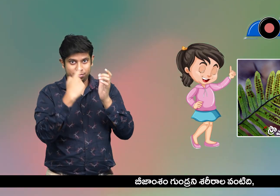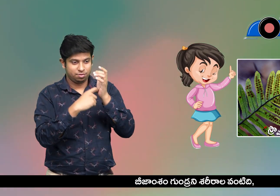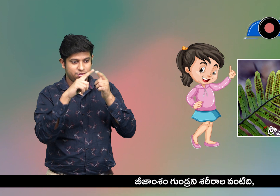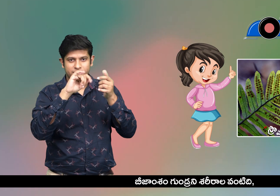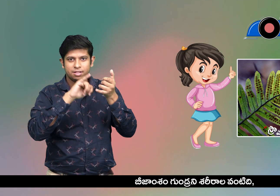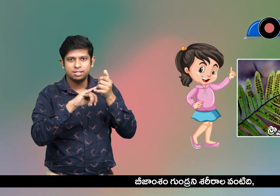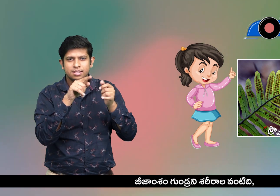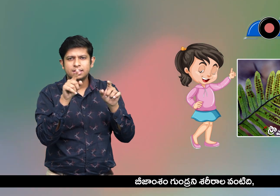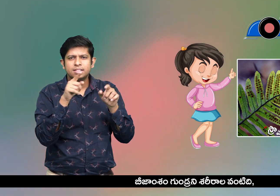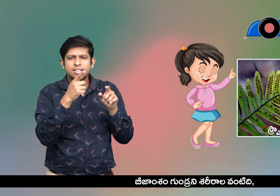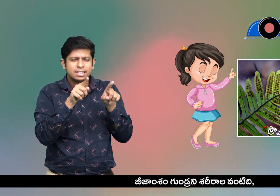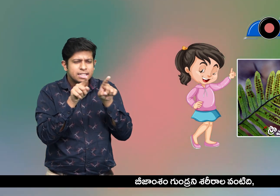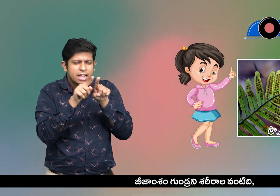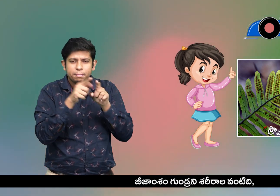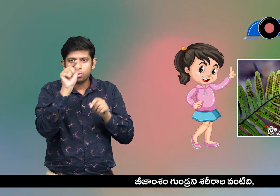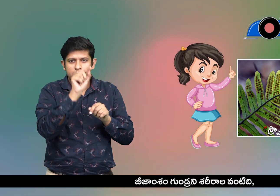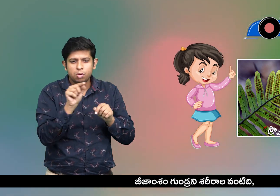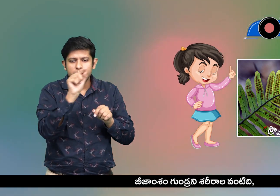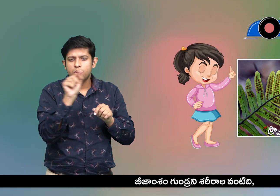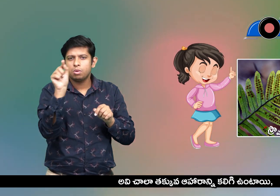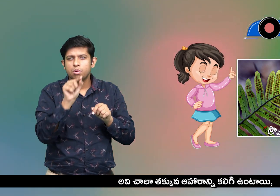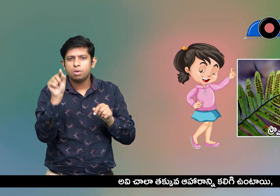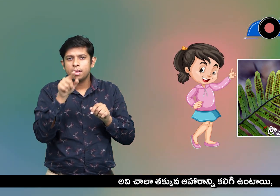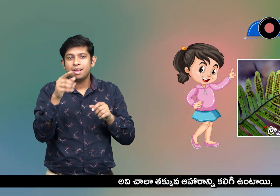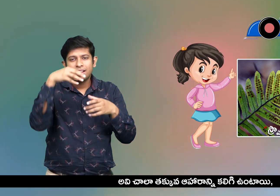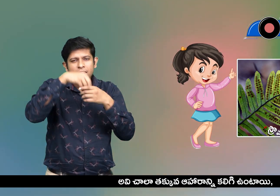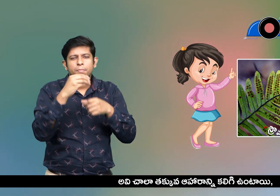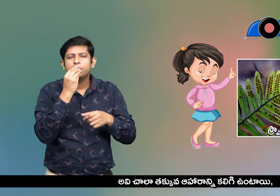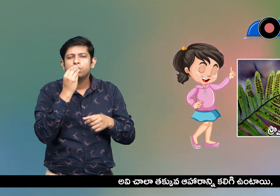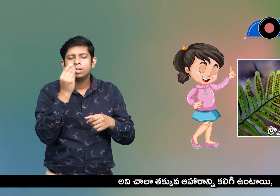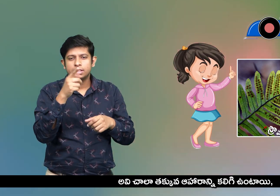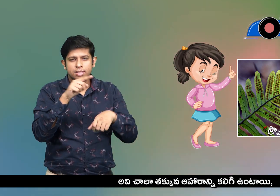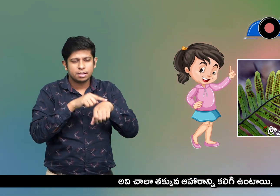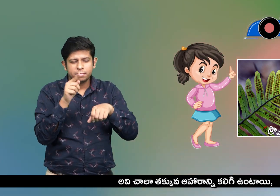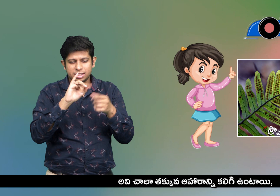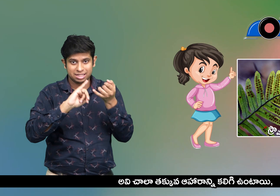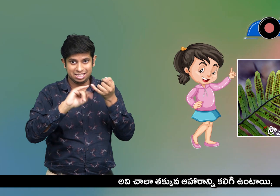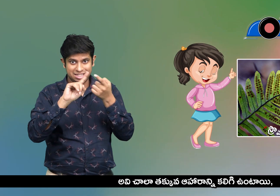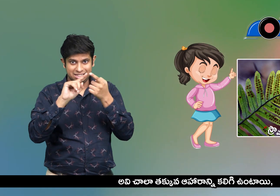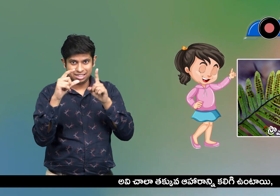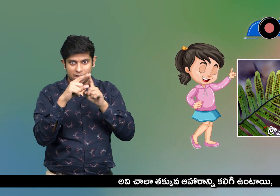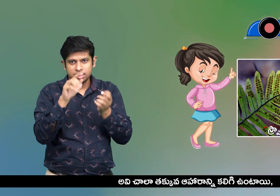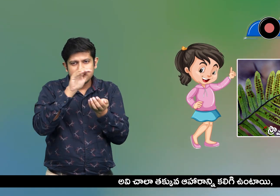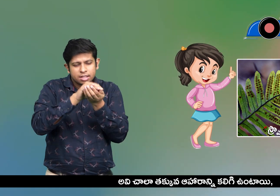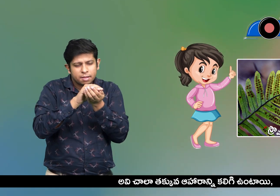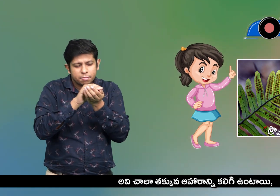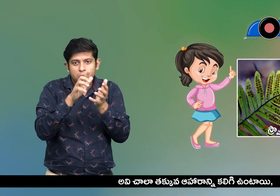బీజాంశం గుండ్రని శరీరాల వంటిది. అవి చాలా తక్కువ ఆహారాన్ని కలిగి ఉంటాయి.